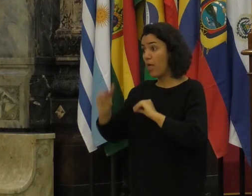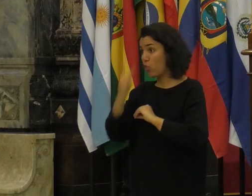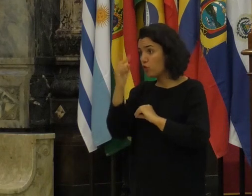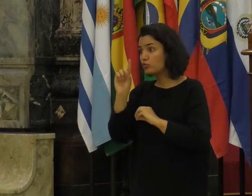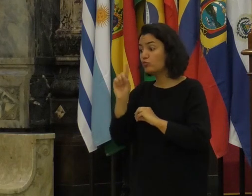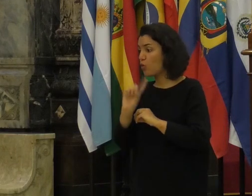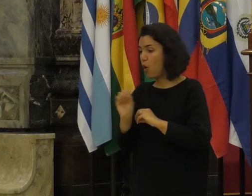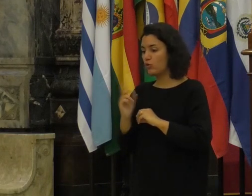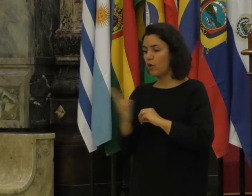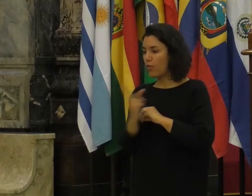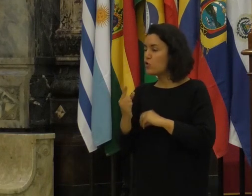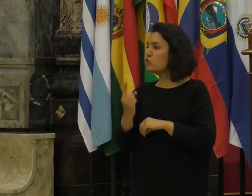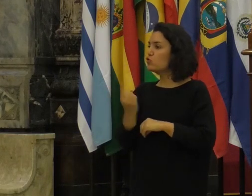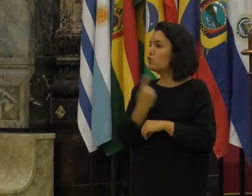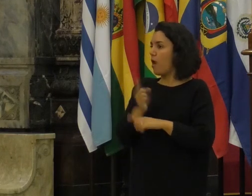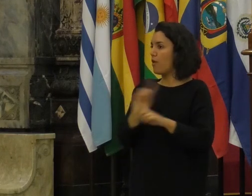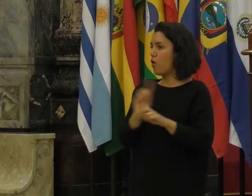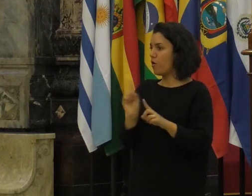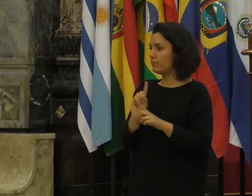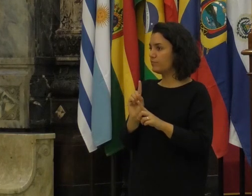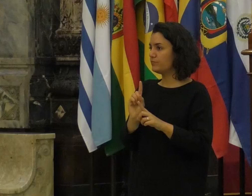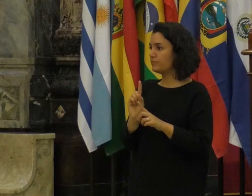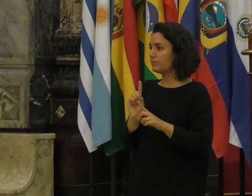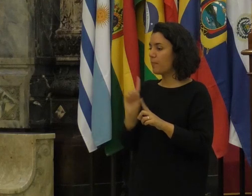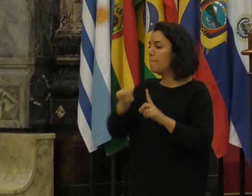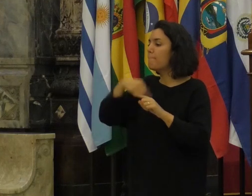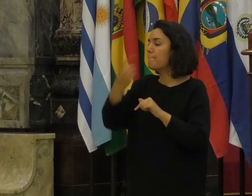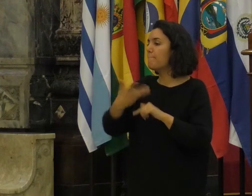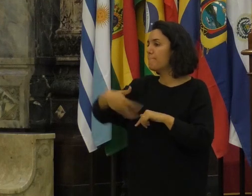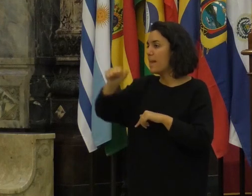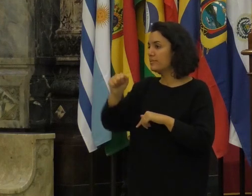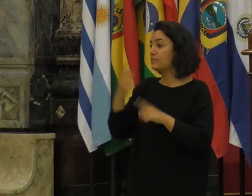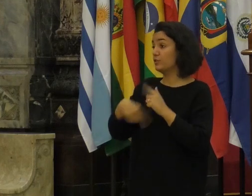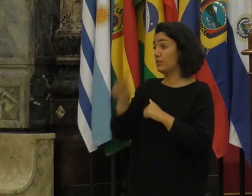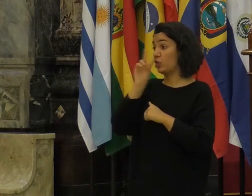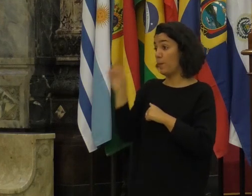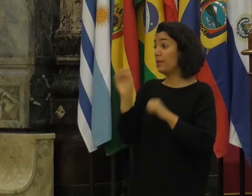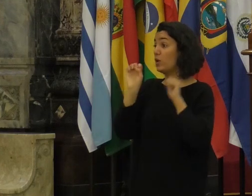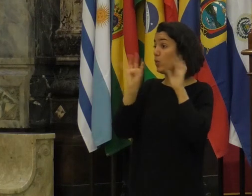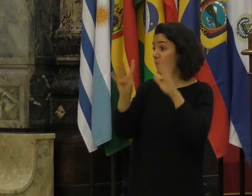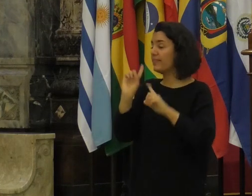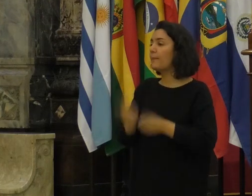Aquí, a partir de las propuestas de Karayannis y Campbell en el 2009 y en el 2012,